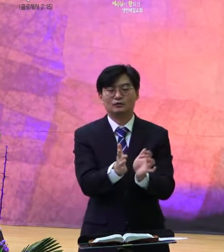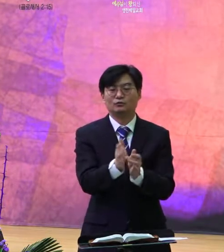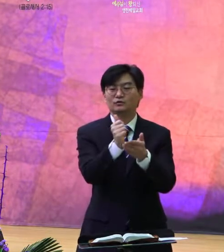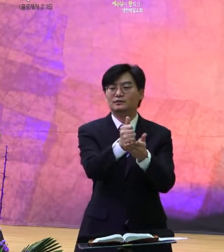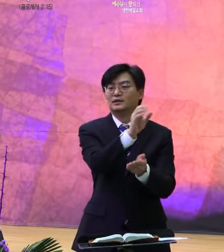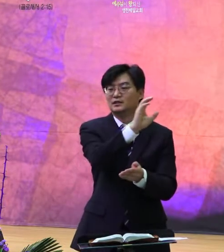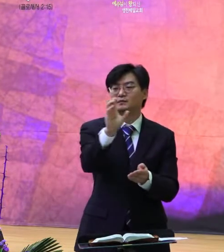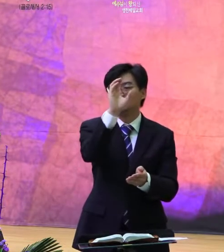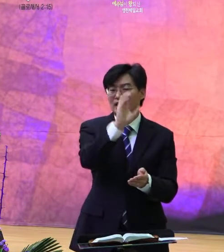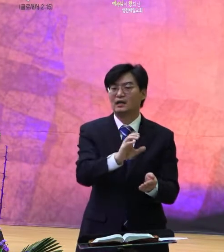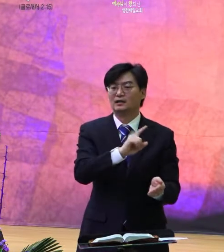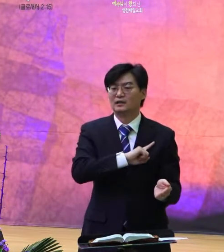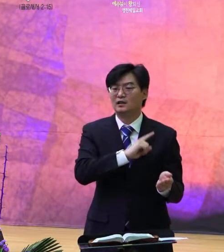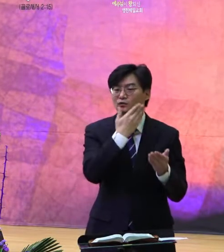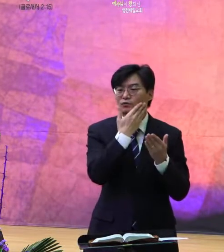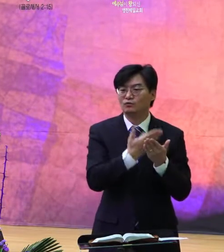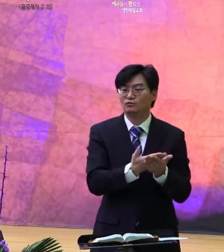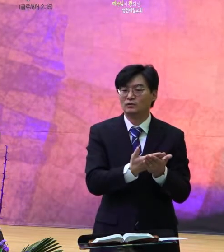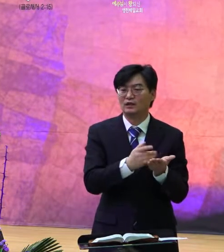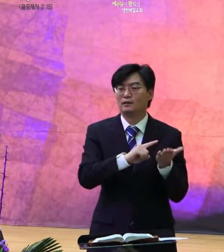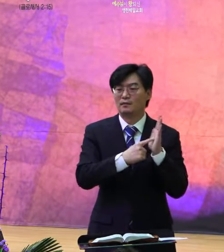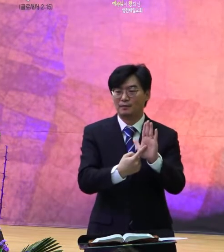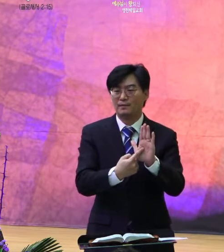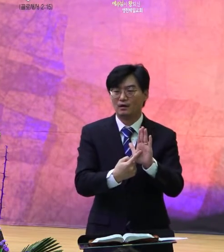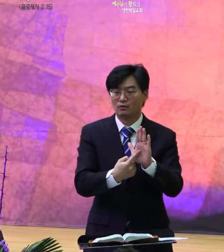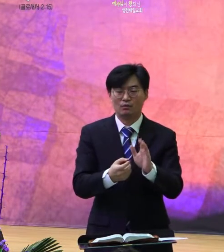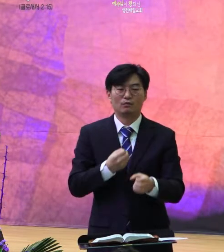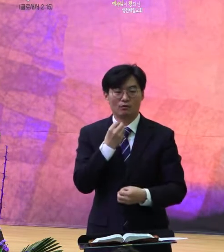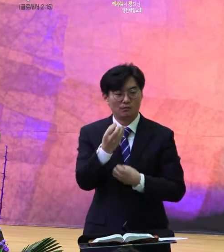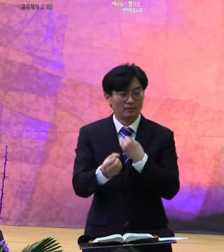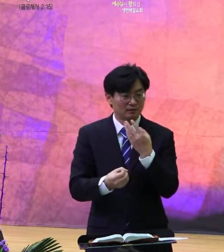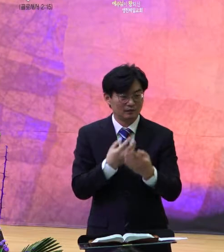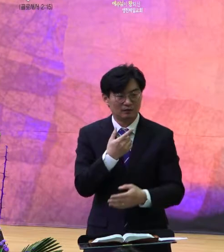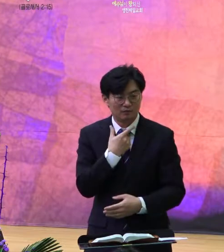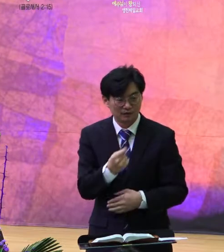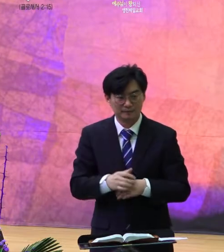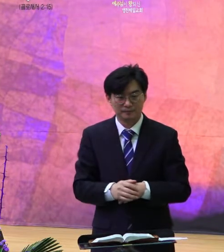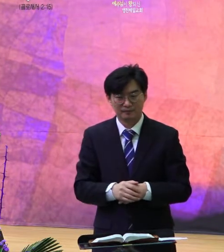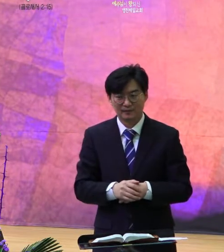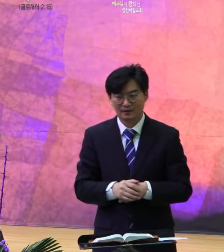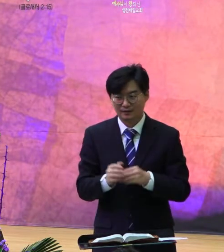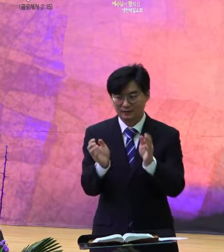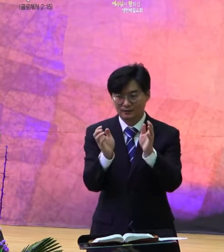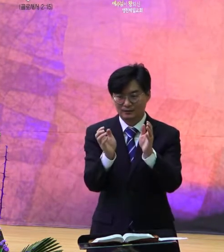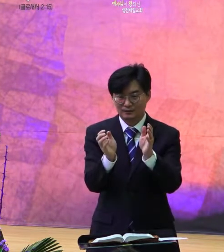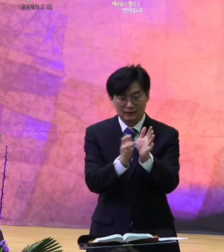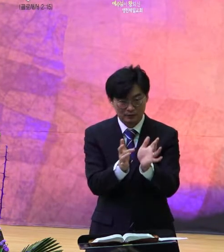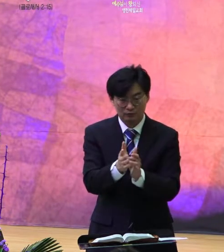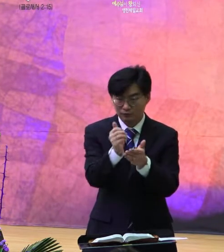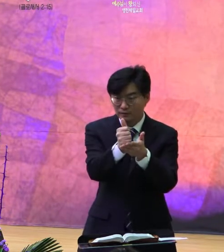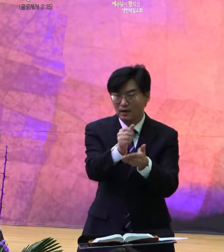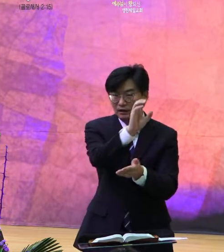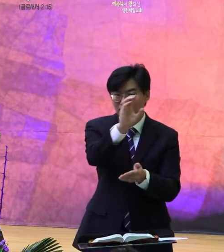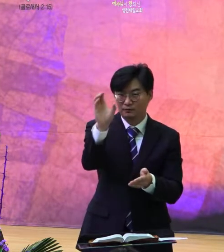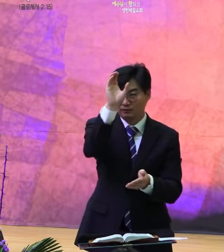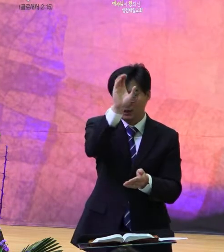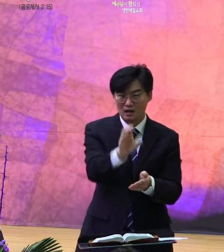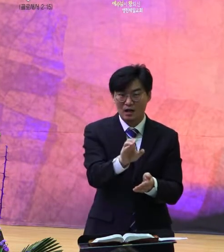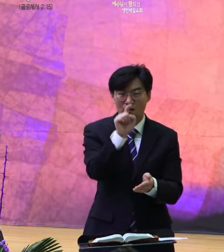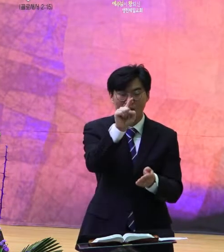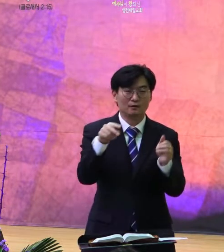고백이 여러분의 고백 되기를 소망합니다. 십자가 복음의 능력을 그래서 여러분의 매일의 삶 속에서